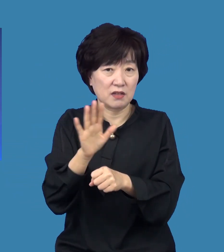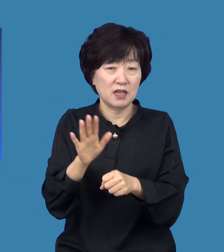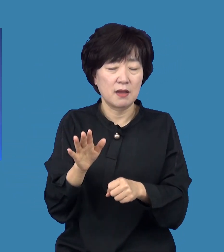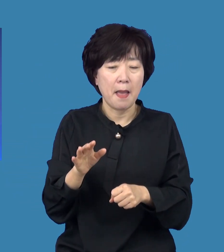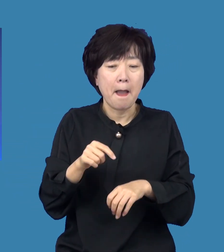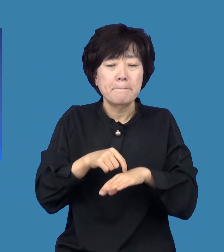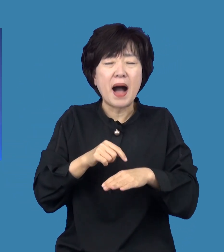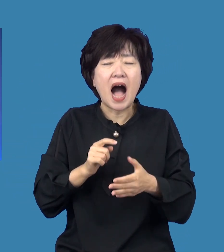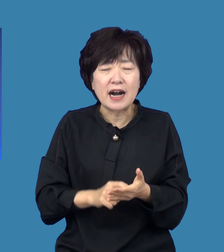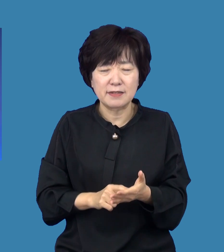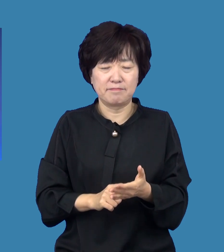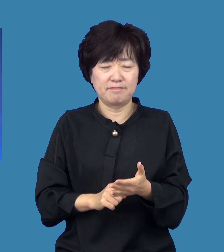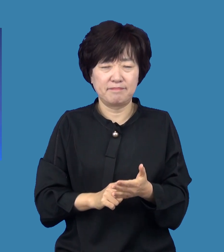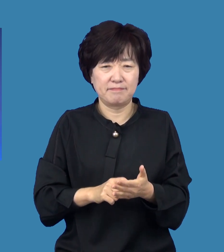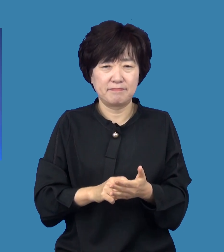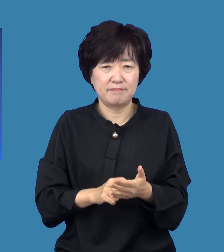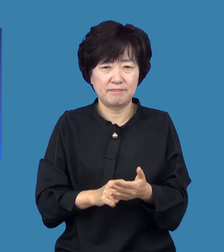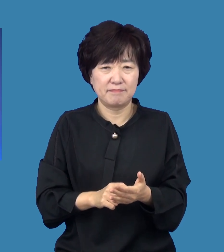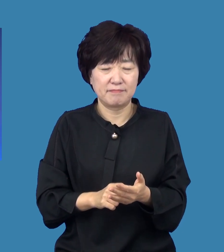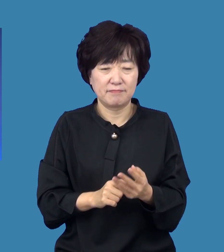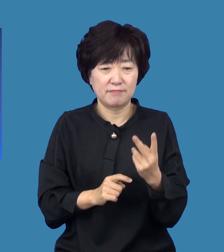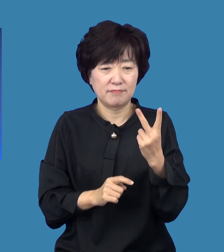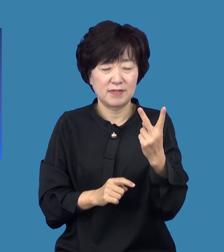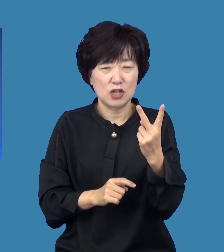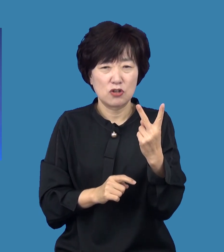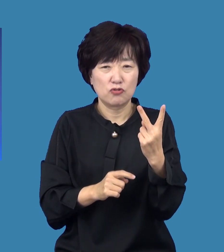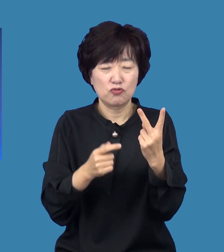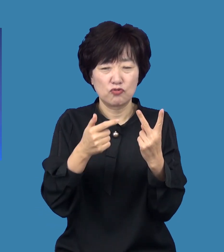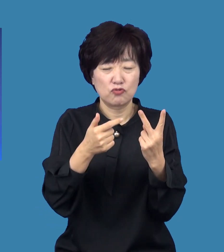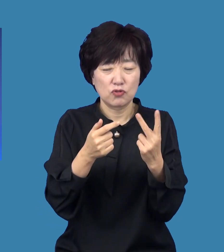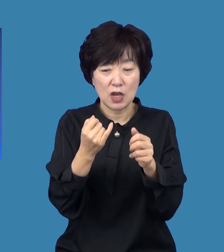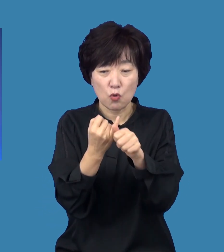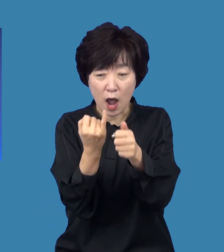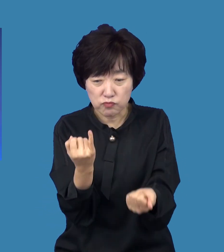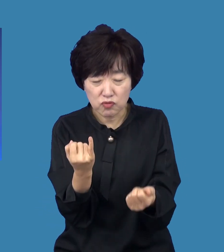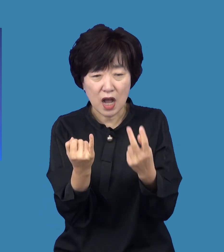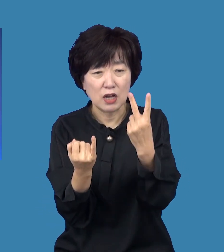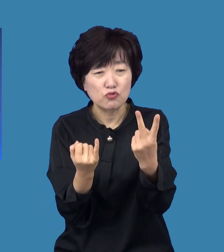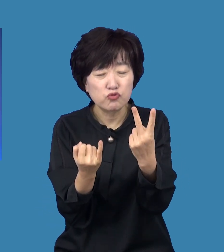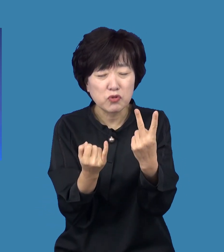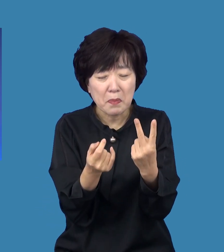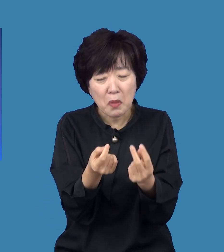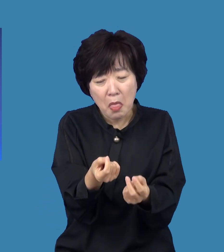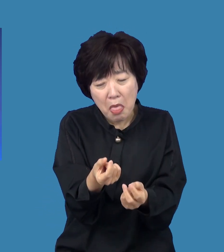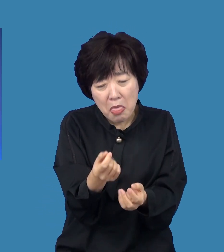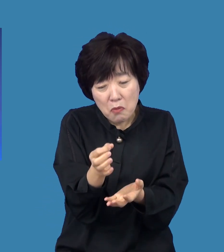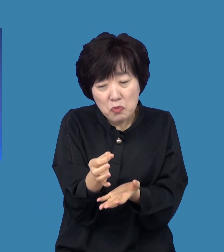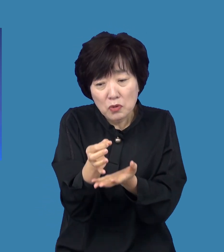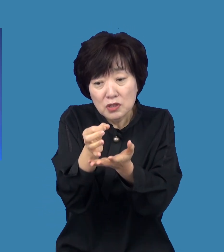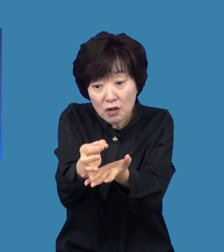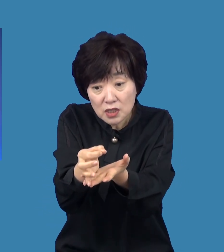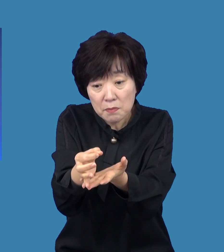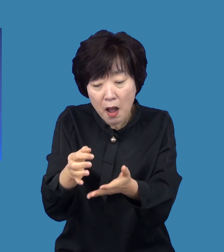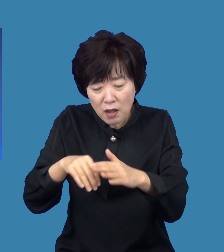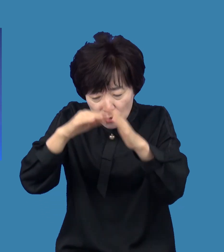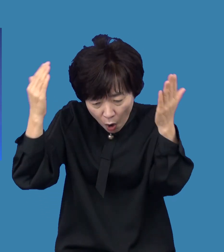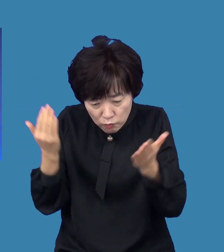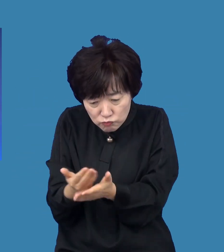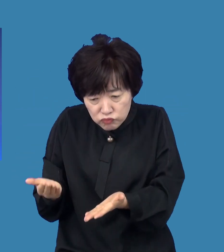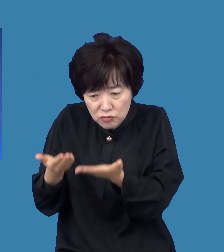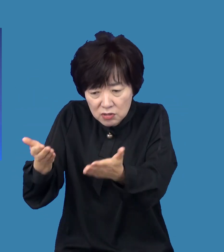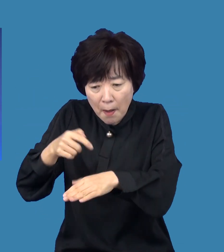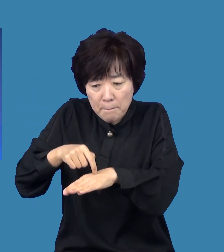예수께서 보셨죠. 두 렙돈 과부를 통해서. 그러니까 이 헌금이라고 하는 것은 많고 적고의 문제가 아니라 우리의 마음이